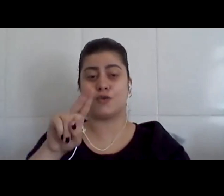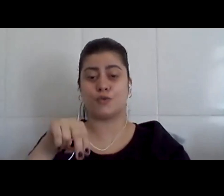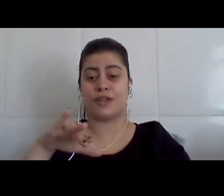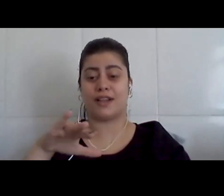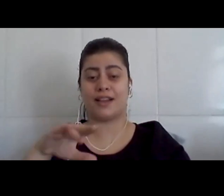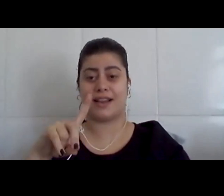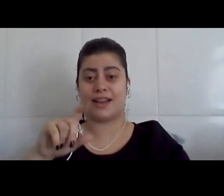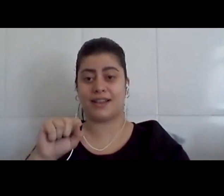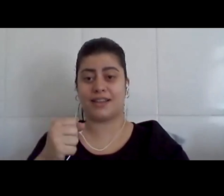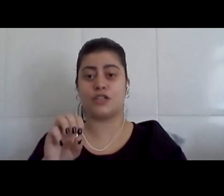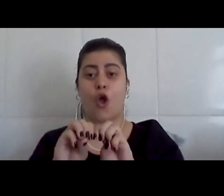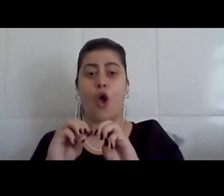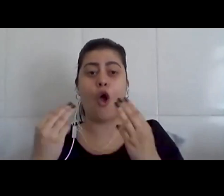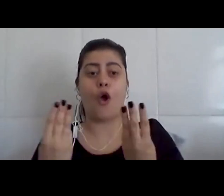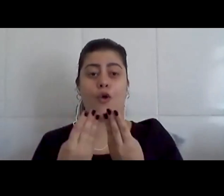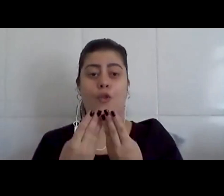Humanos, ONU Habitat.